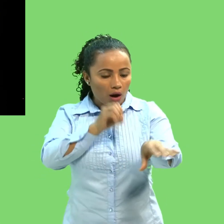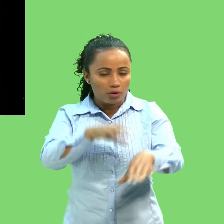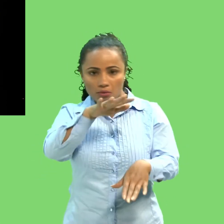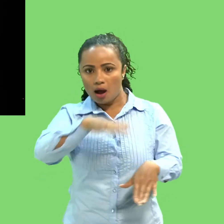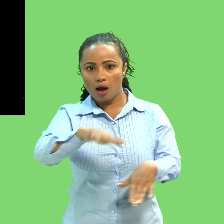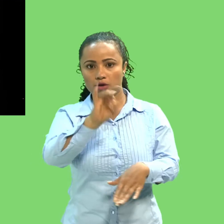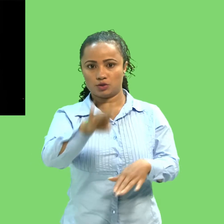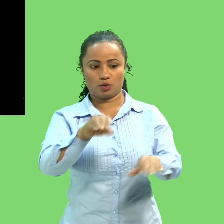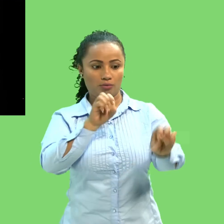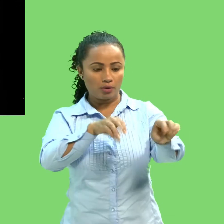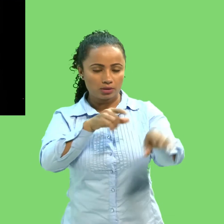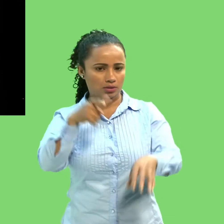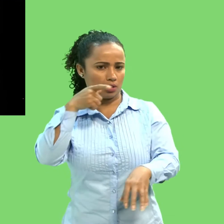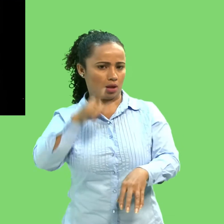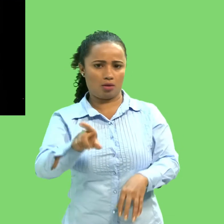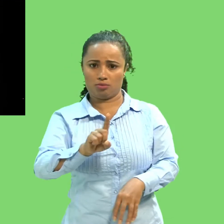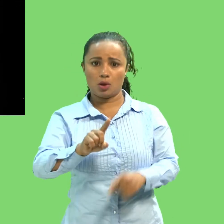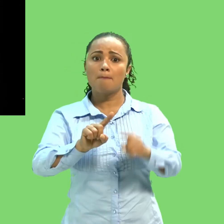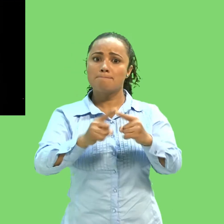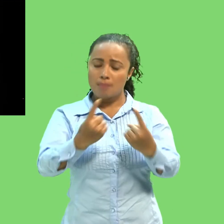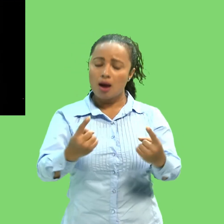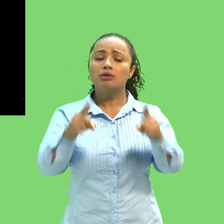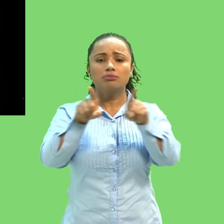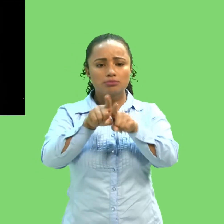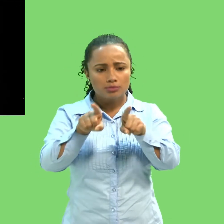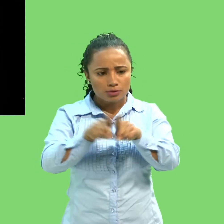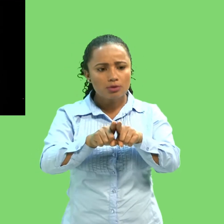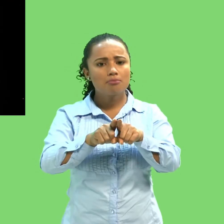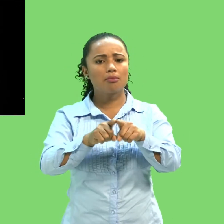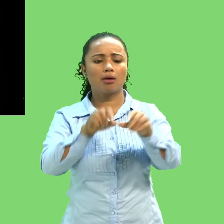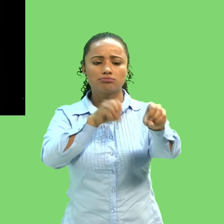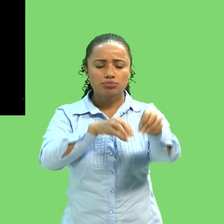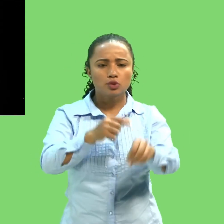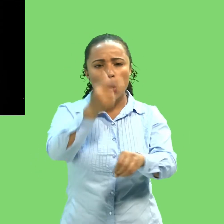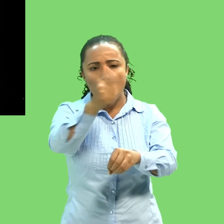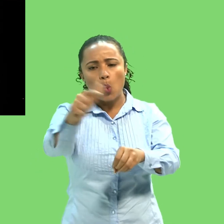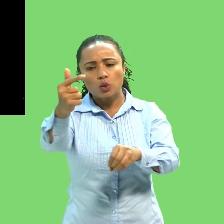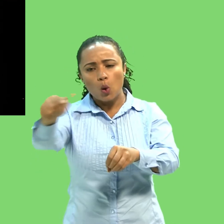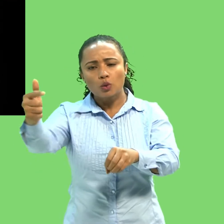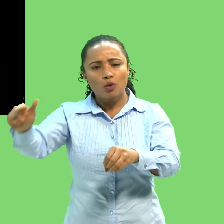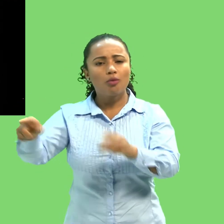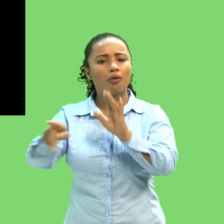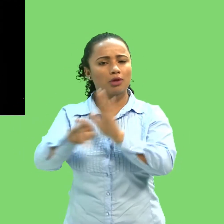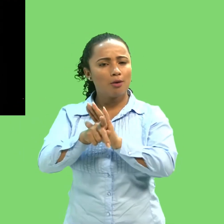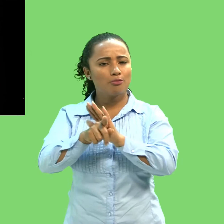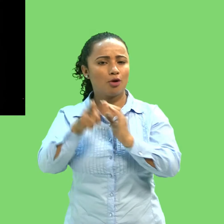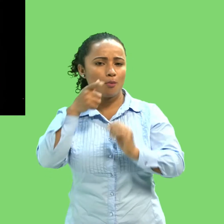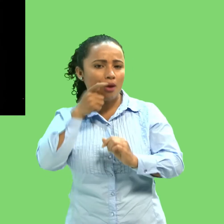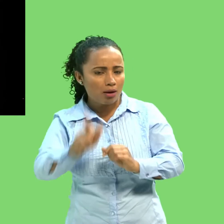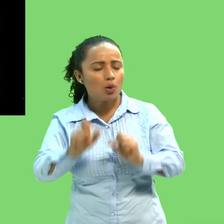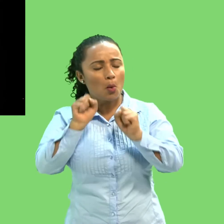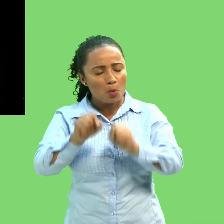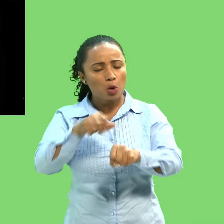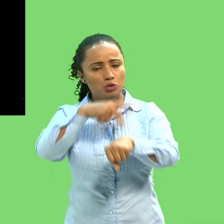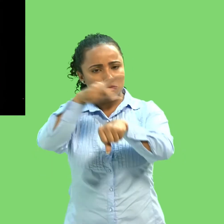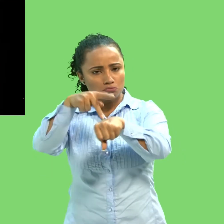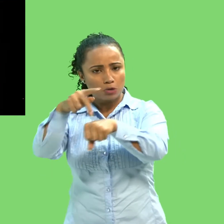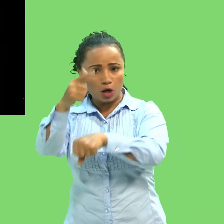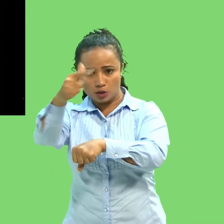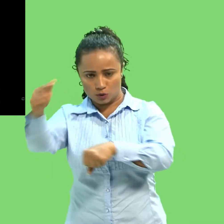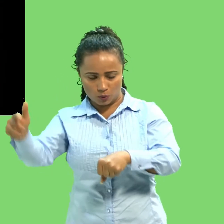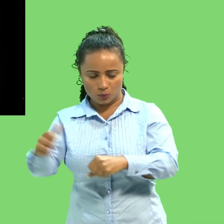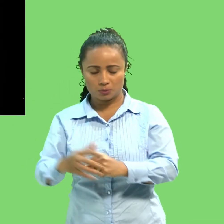ver também outras línguas, como também a estrangeira, certo? É uma outra proposta da linguística aplicada. Passando para o